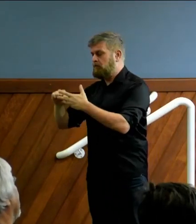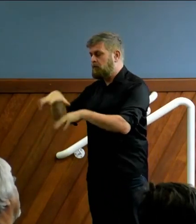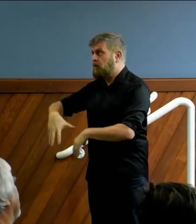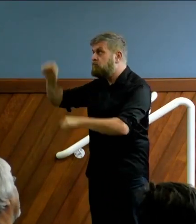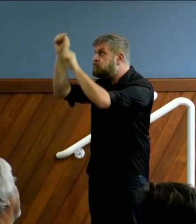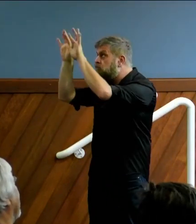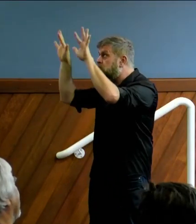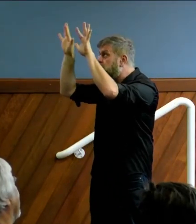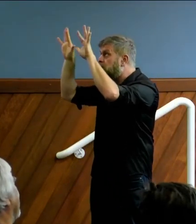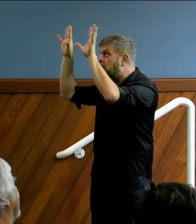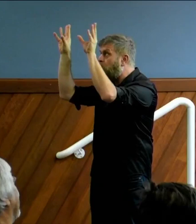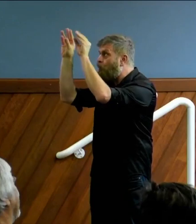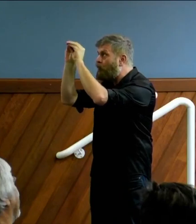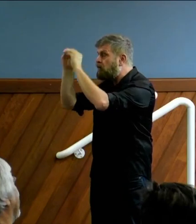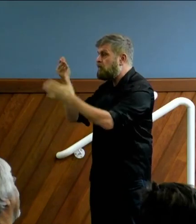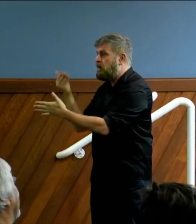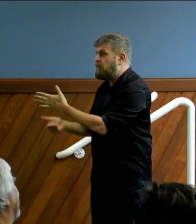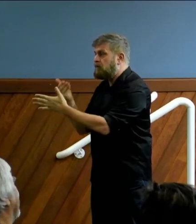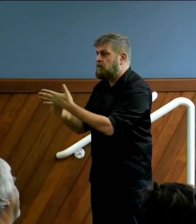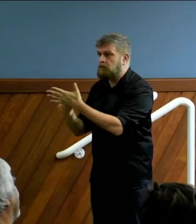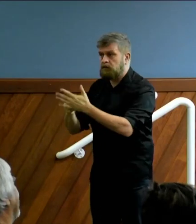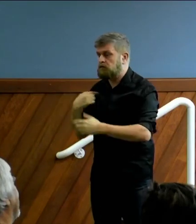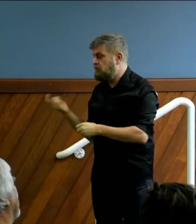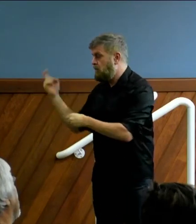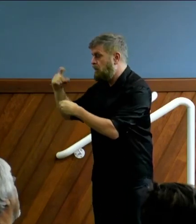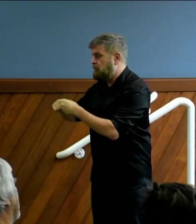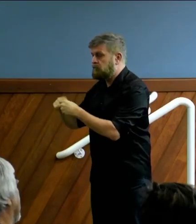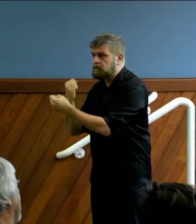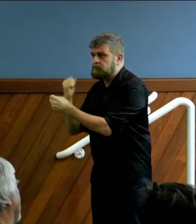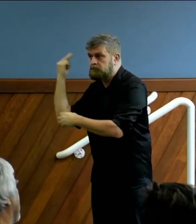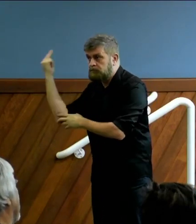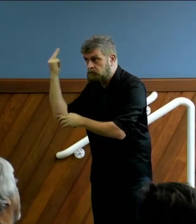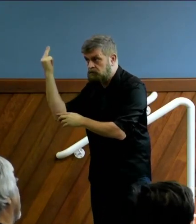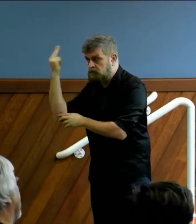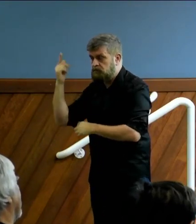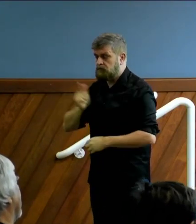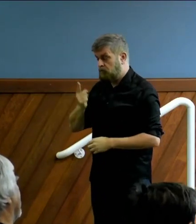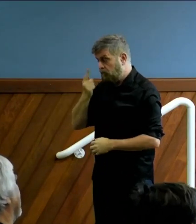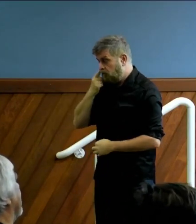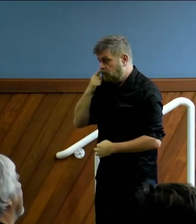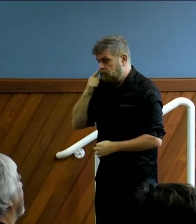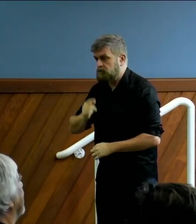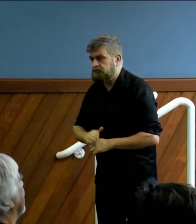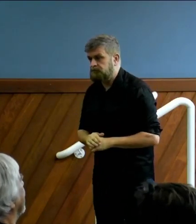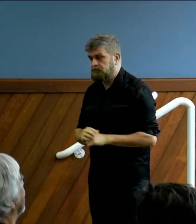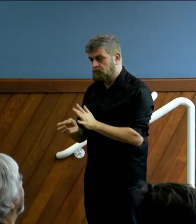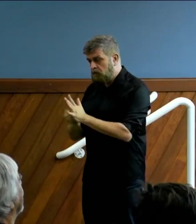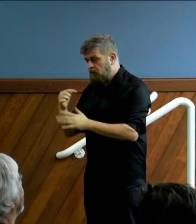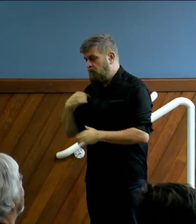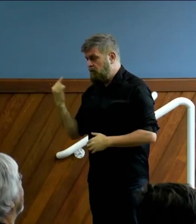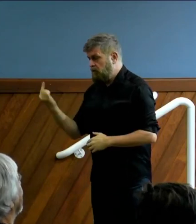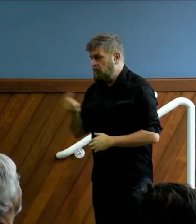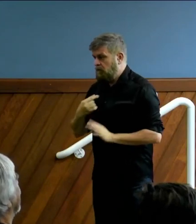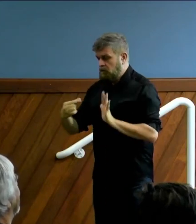nuvem. Pá, desligou a nuvem, perdeu tudo, não consigo recuperar. Então, vejam como que, né? Aí, às vezes, fica igual botar